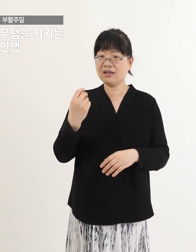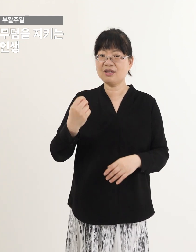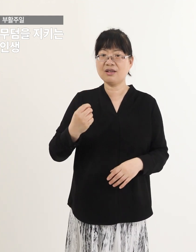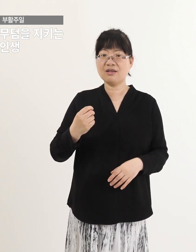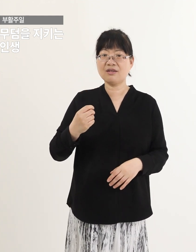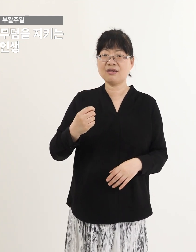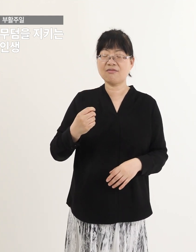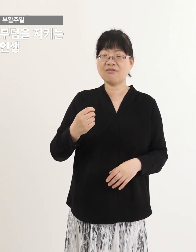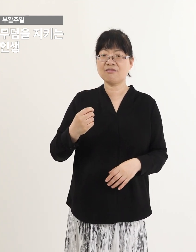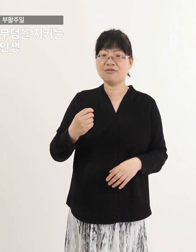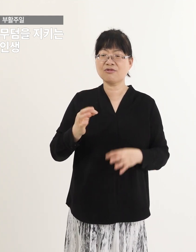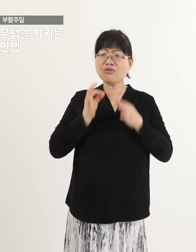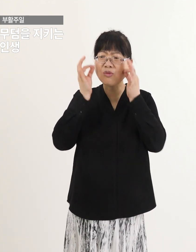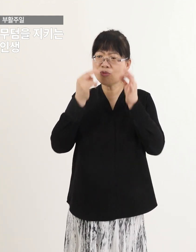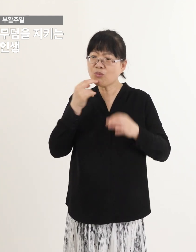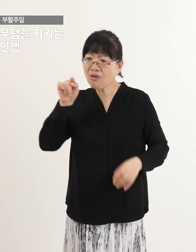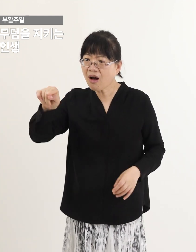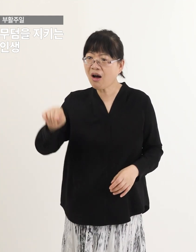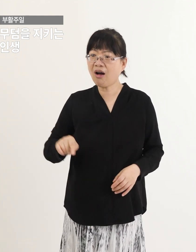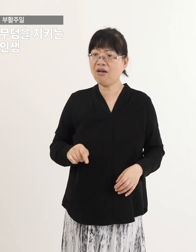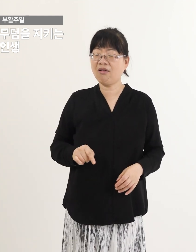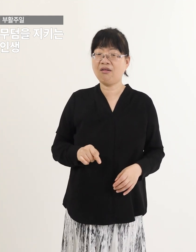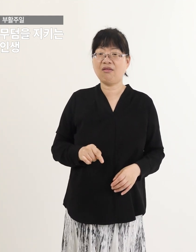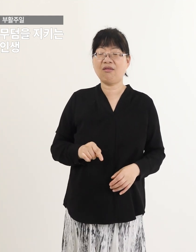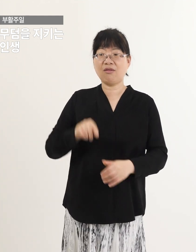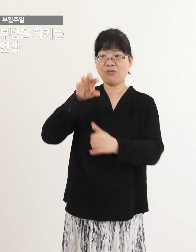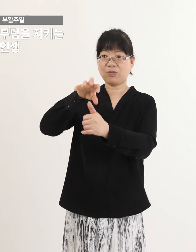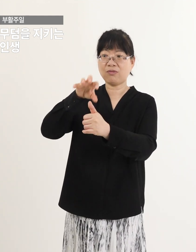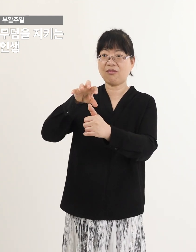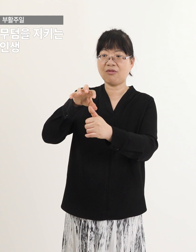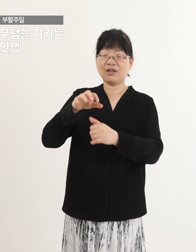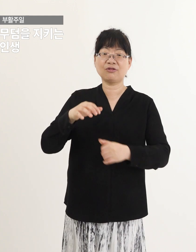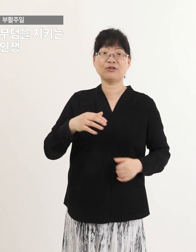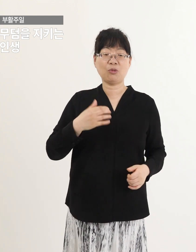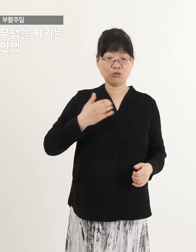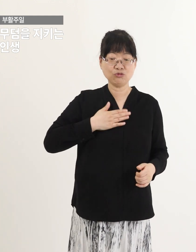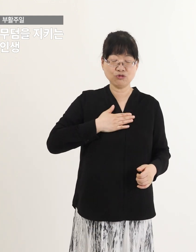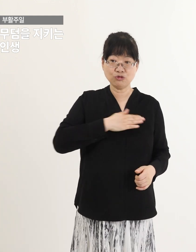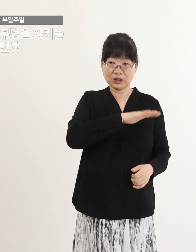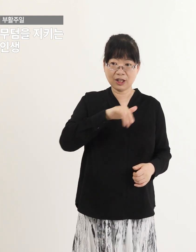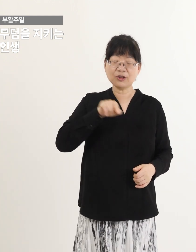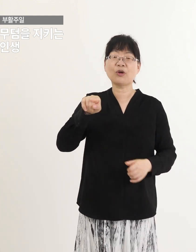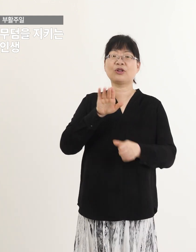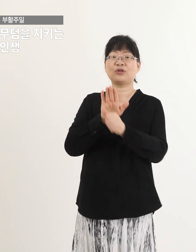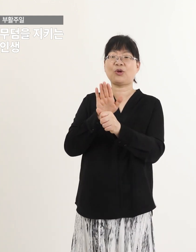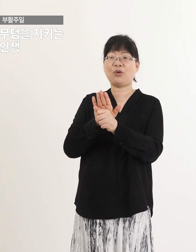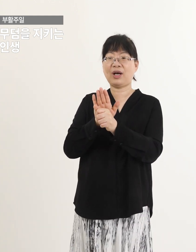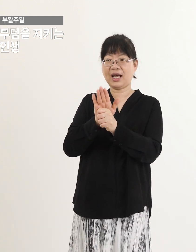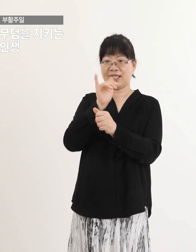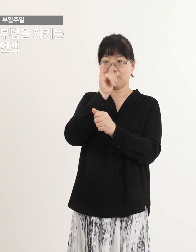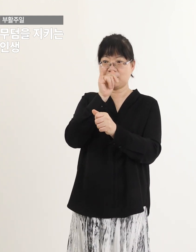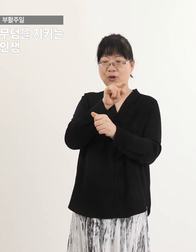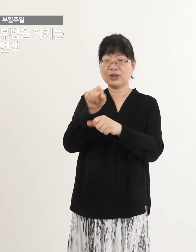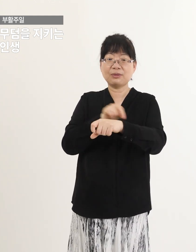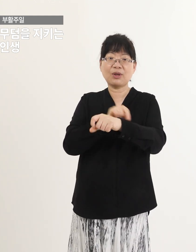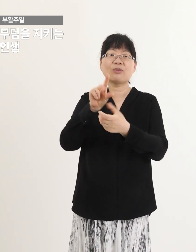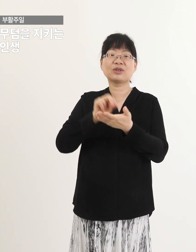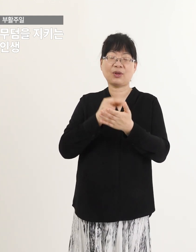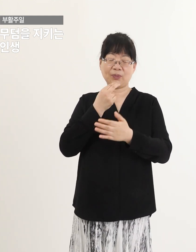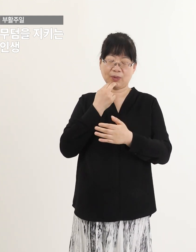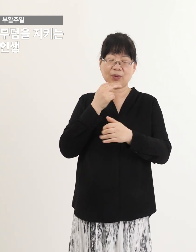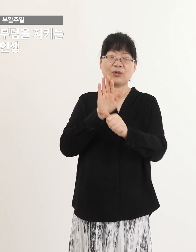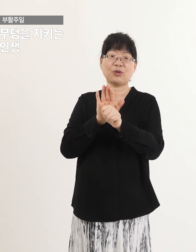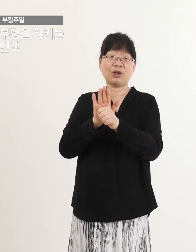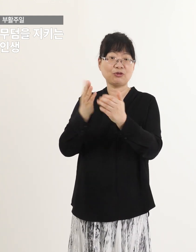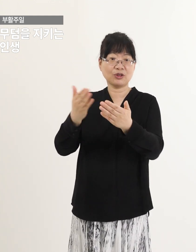시비를 하면은 우리가 너희의 백그라운드가 돼서 압력을 가해서 별탈 없이 해줄